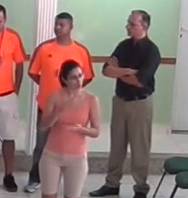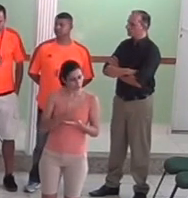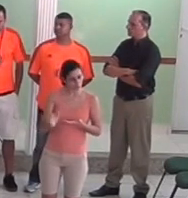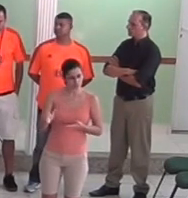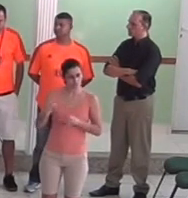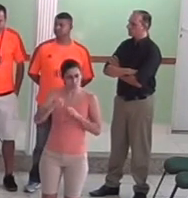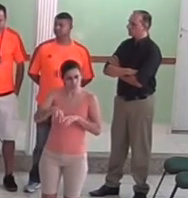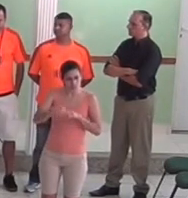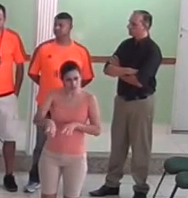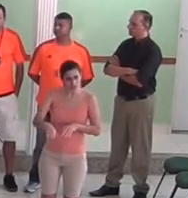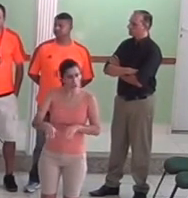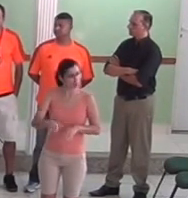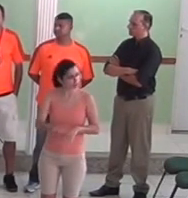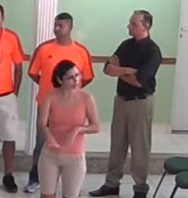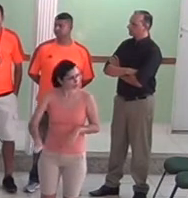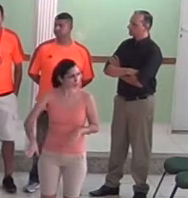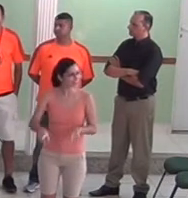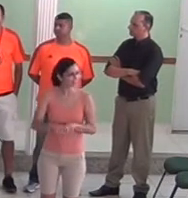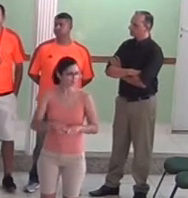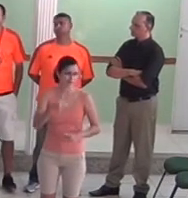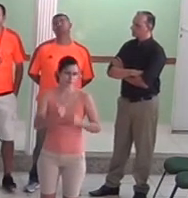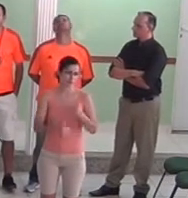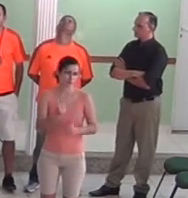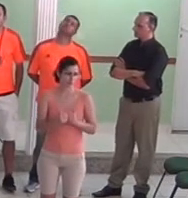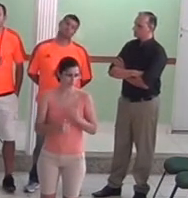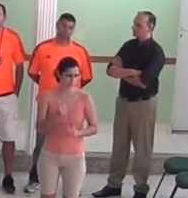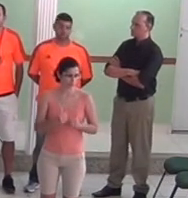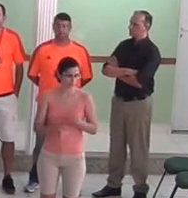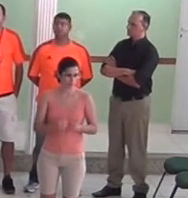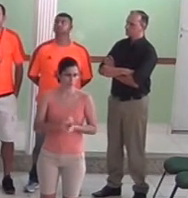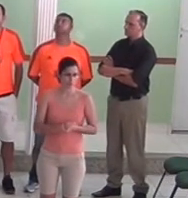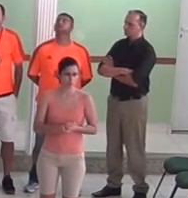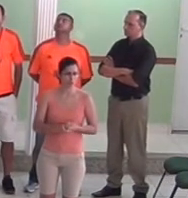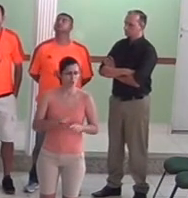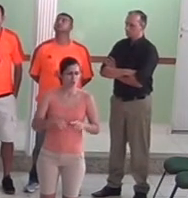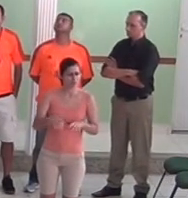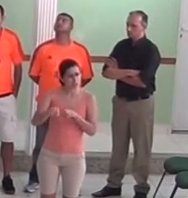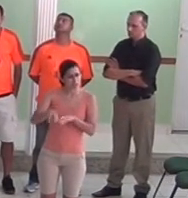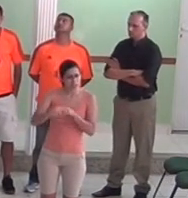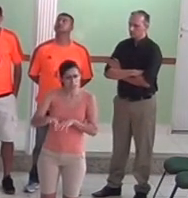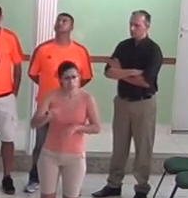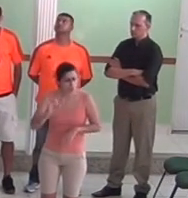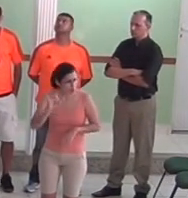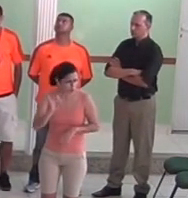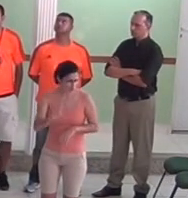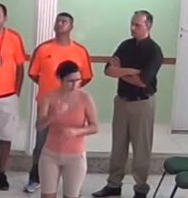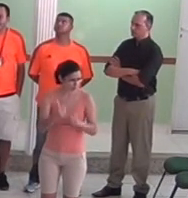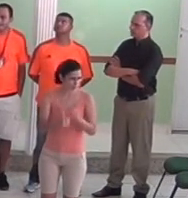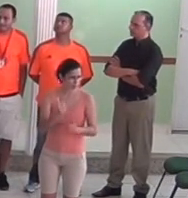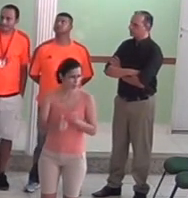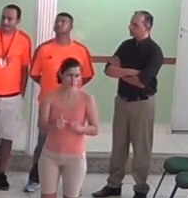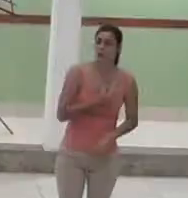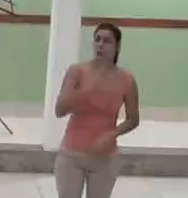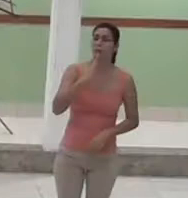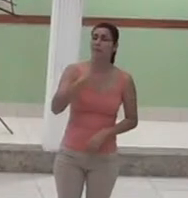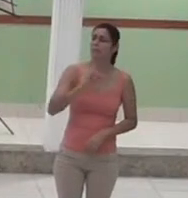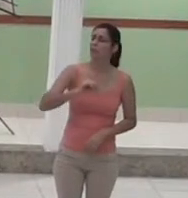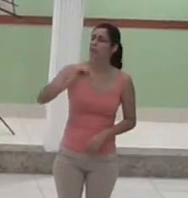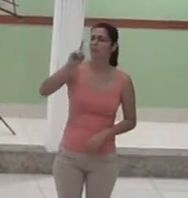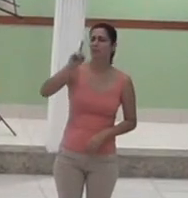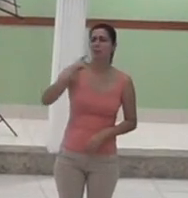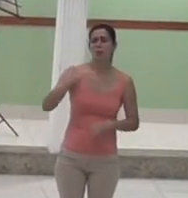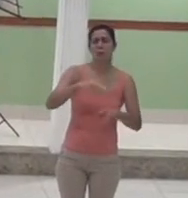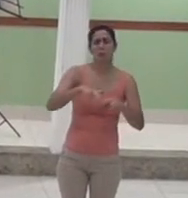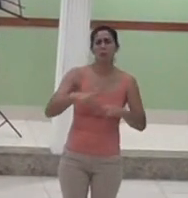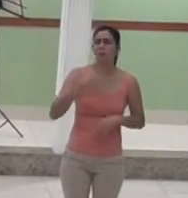faixa etária. Para poder ensinar não só futebol, porque se a gente não tratar das crianças agora, quando eles... Em nome de